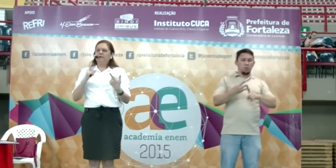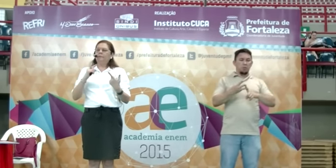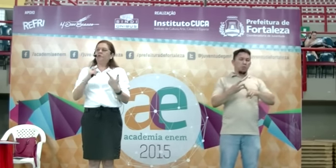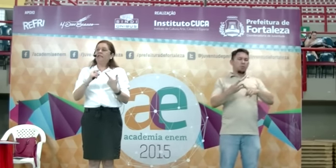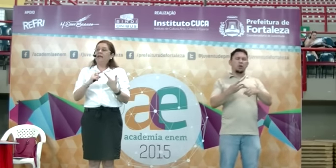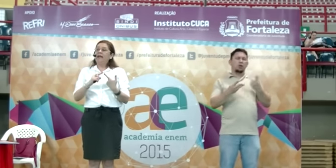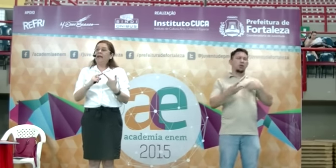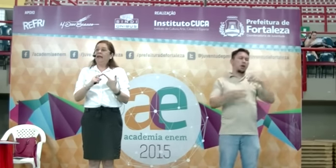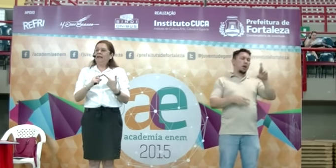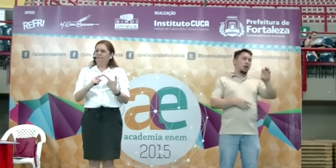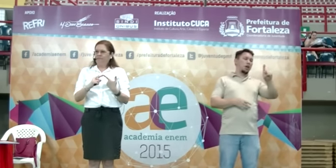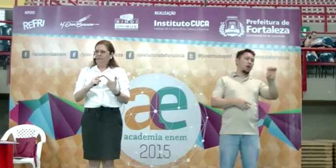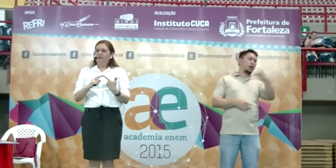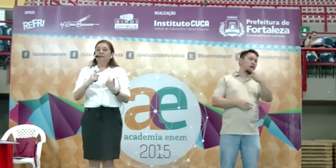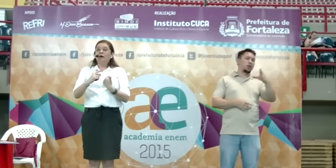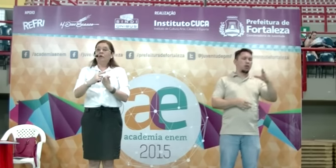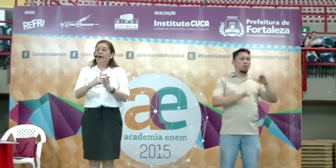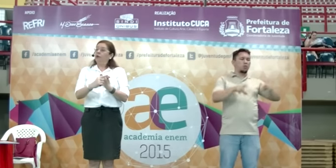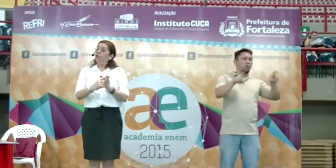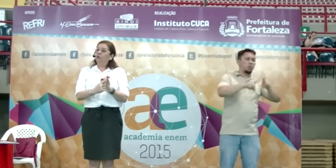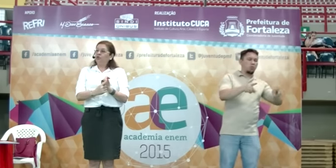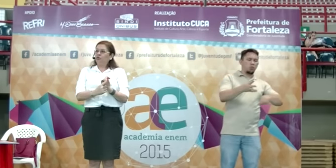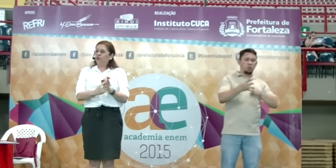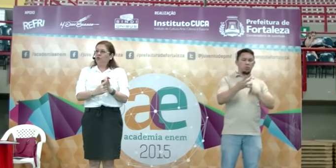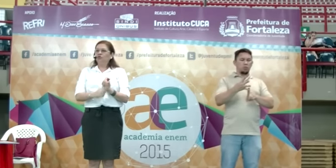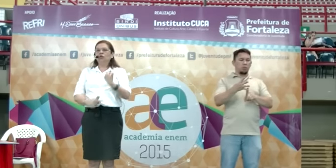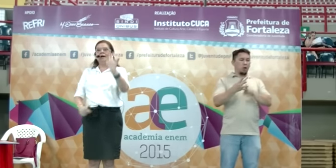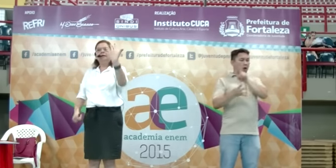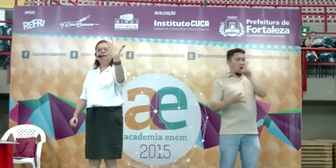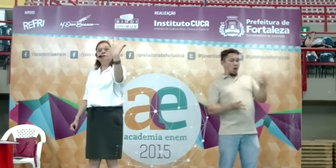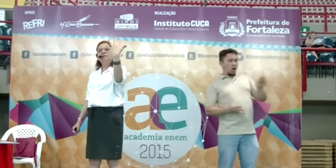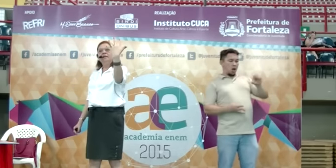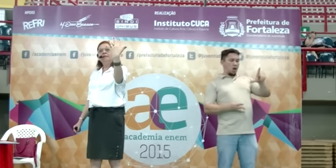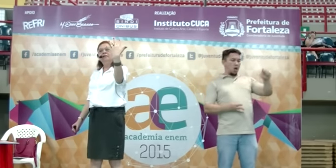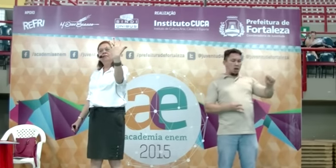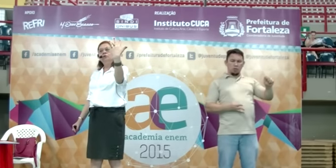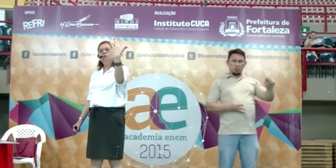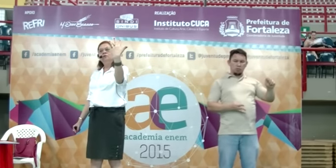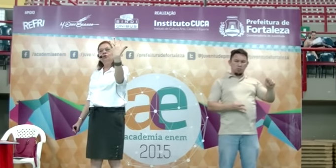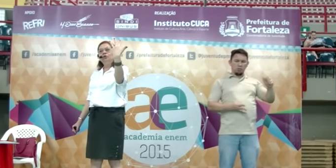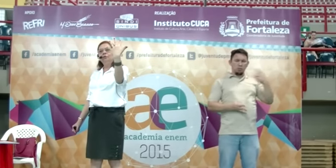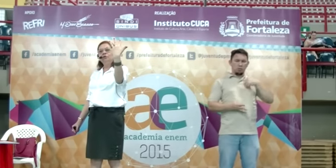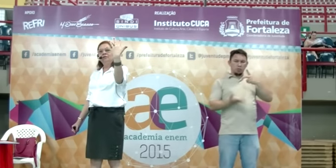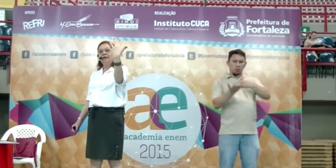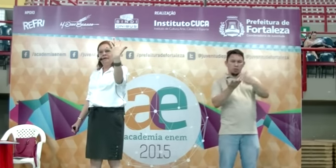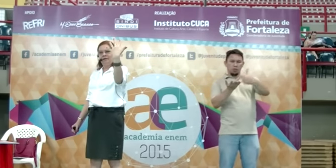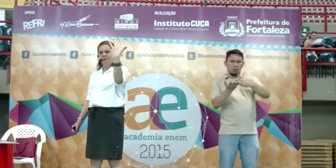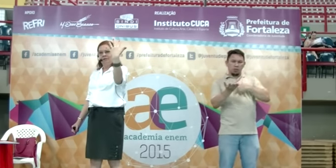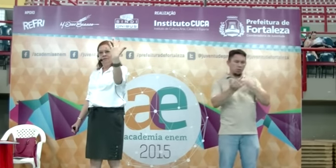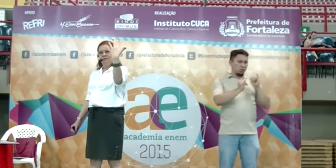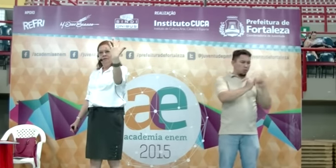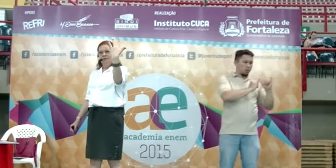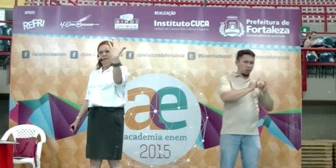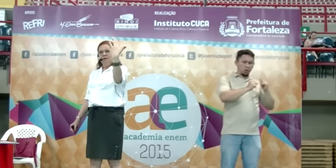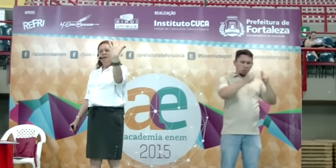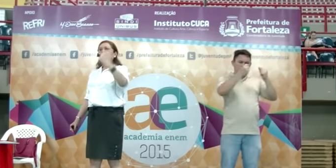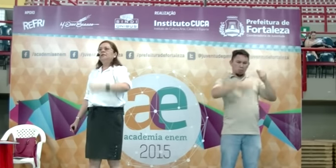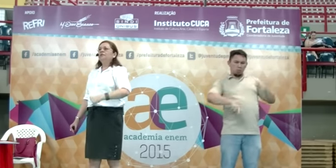computadores, você pode dizer ela, tal recurso. Só aqui eu citei 5 sinônimos de